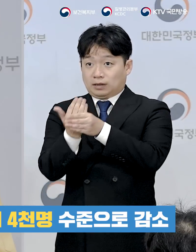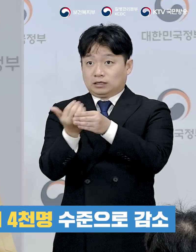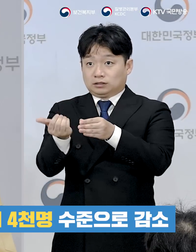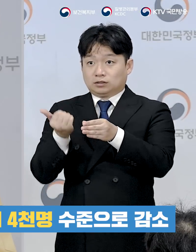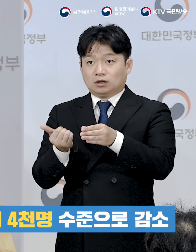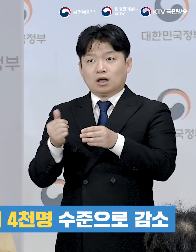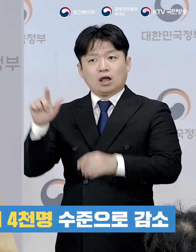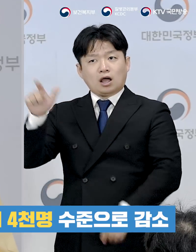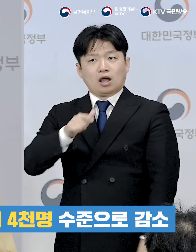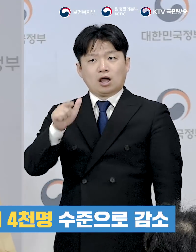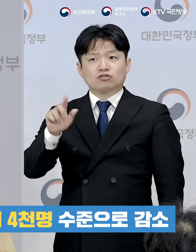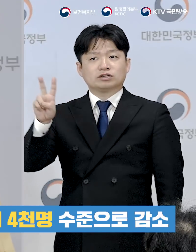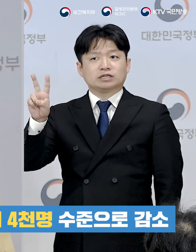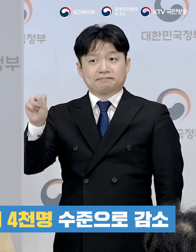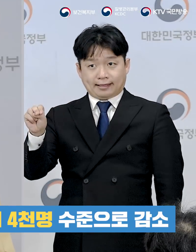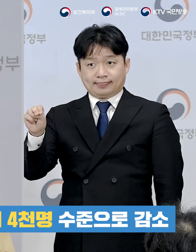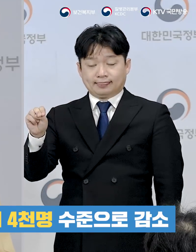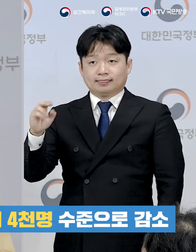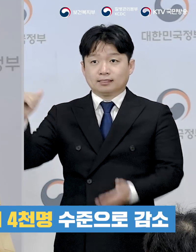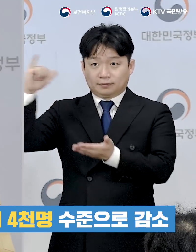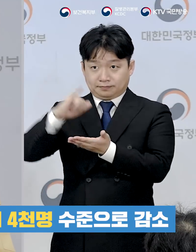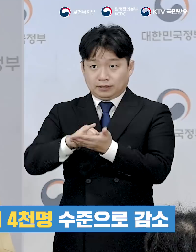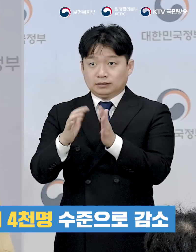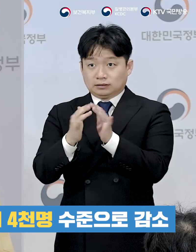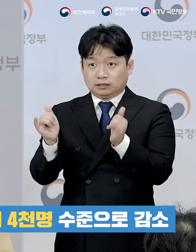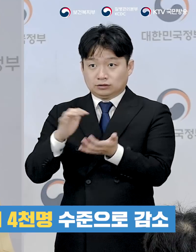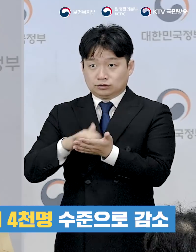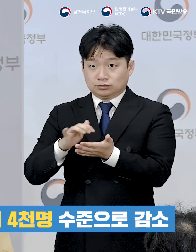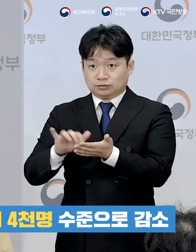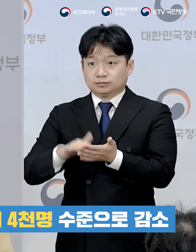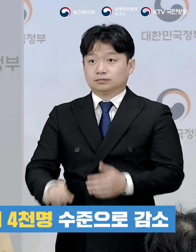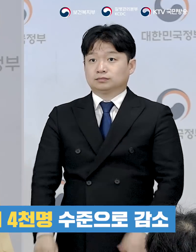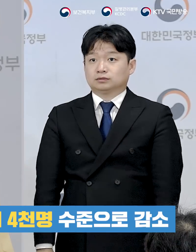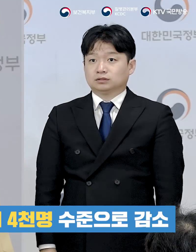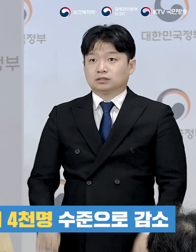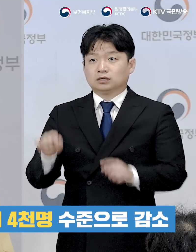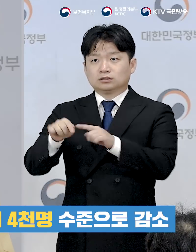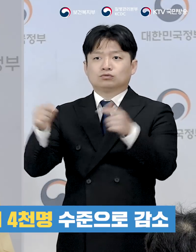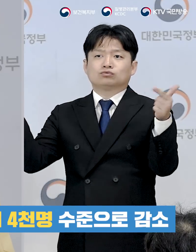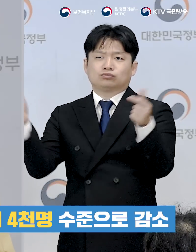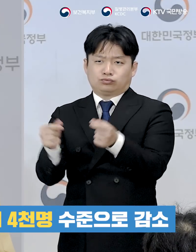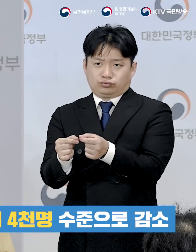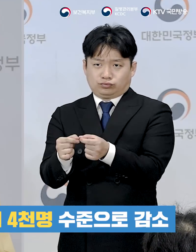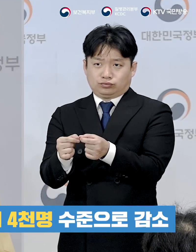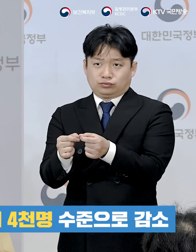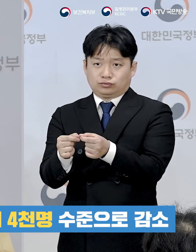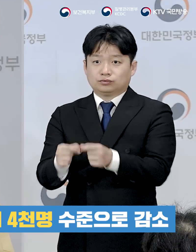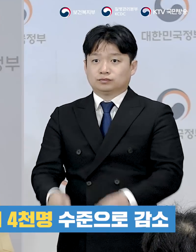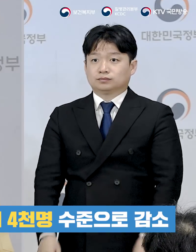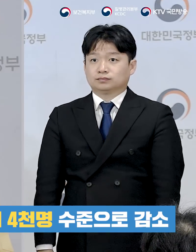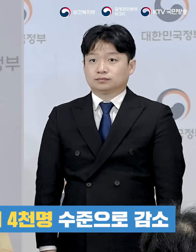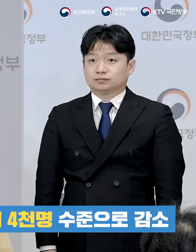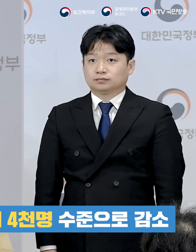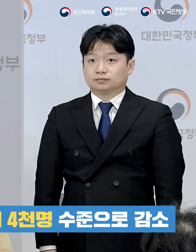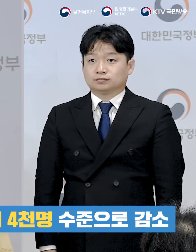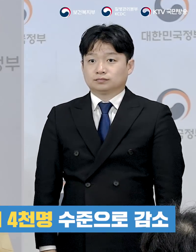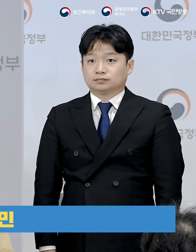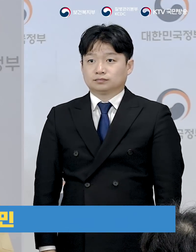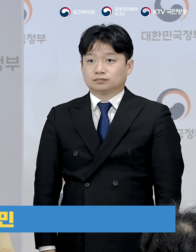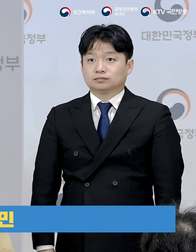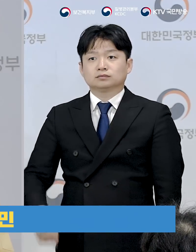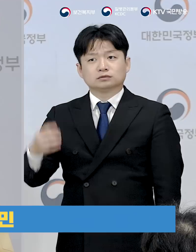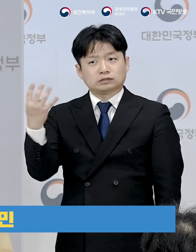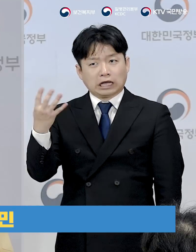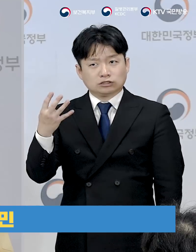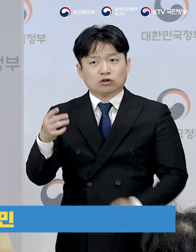이러한 코로나 바이러스 사태 있기 전에 하루에 한 2만 명 정도 들어오던 입국자 수가 지금 4천 명 수준으로 줄어들었습니다.